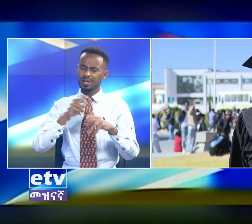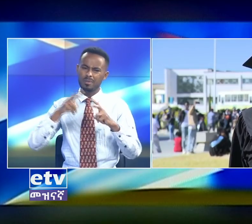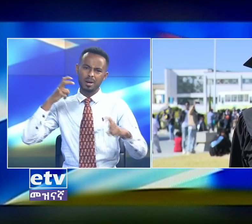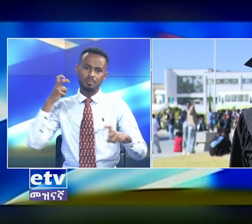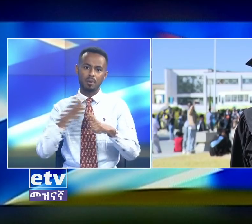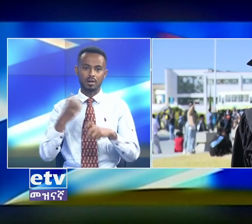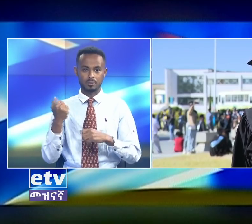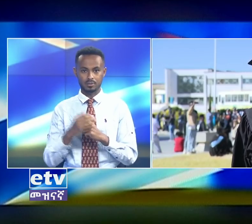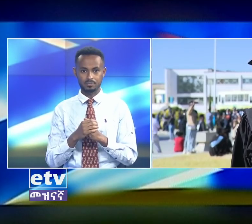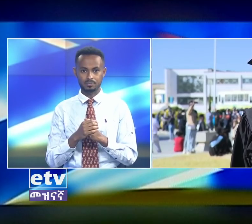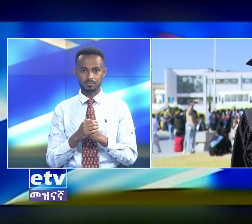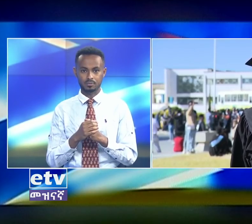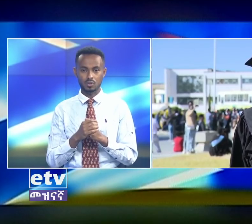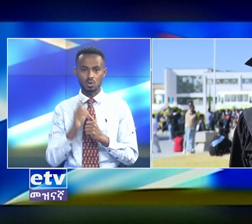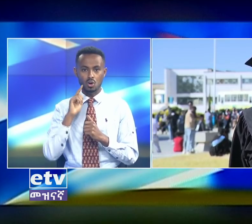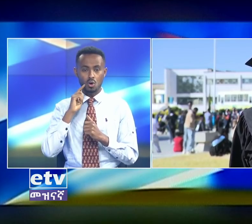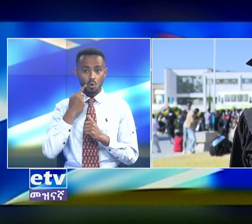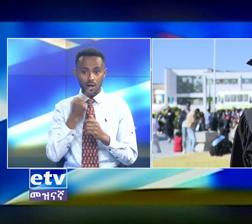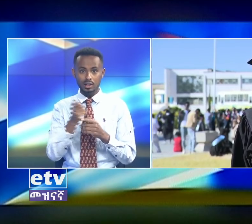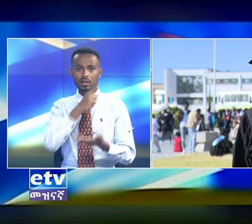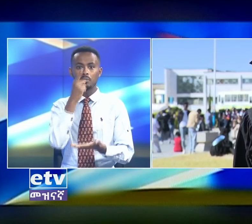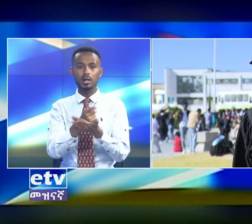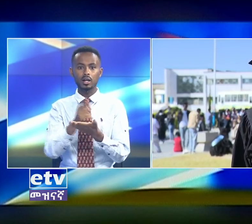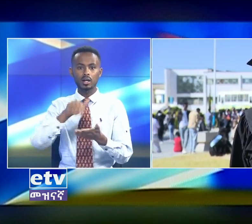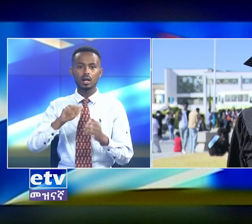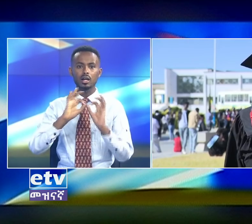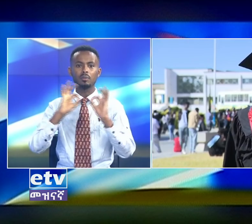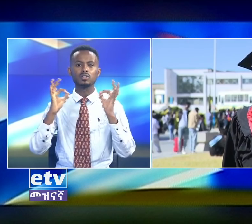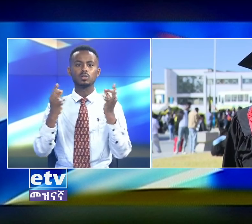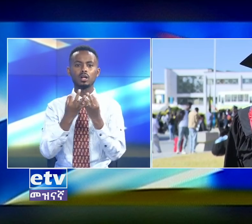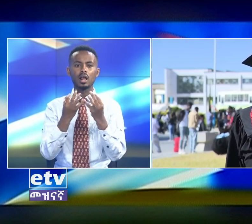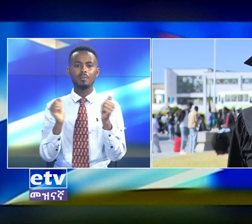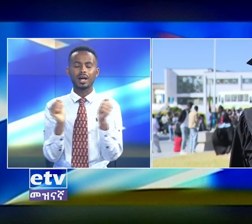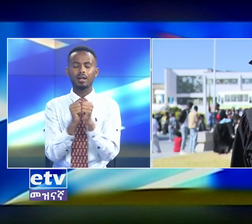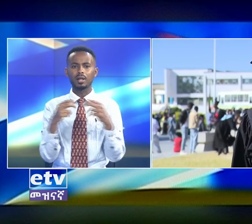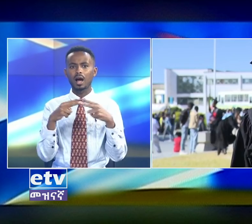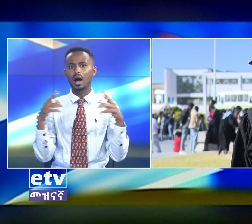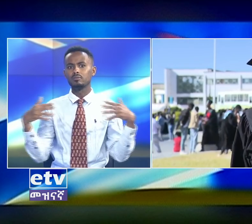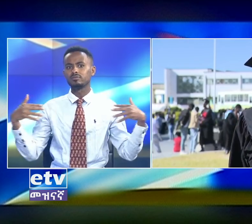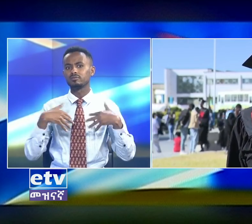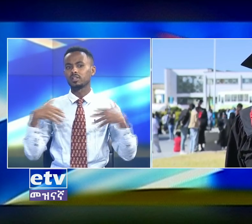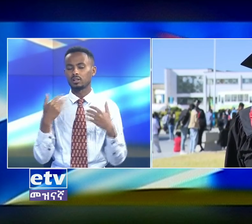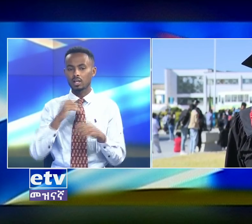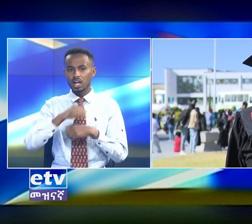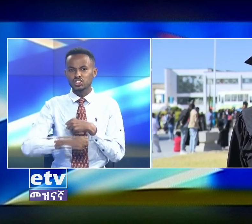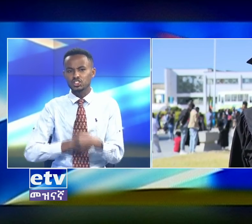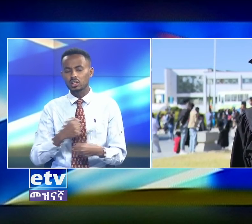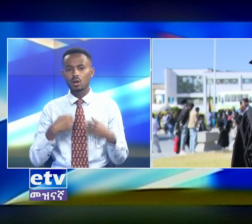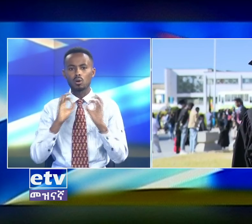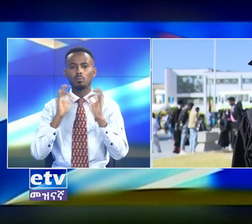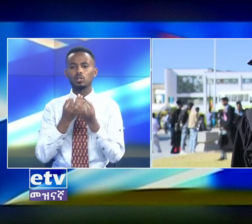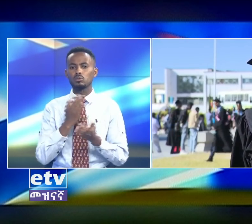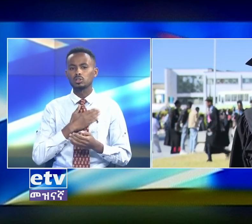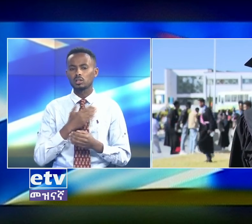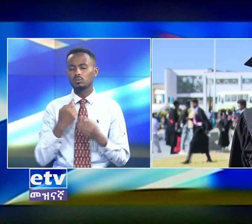ነበር። እንኳን እንደዚህ ልንመረቅ ይቅርና ከቤተሰቦቻችን ጋር መገናኘት በጣም ያስፈራ ነበር። የኛ ጭንቀት እንዳለ ሆኖ ደግሞ ቤተሰቦቻችን